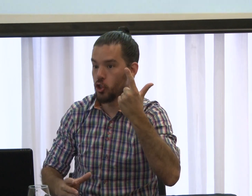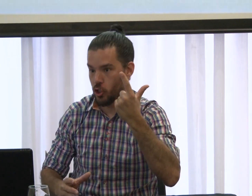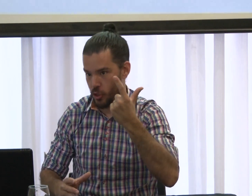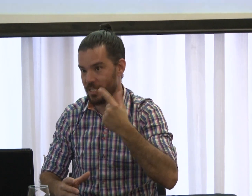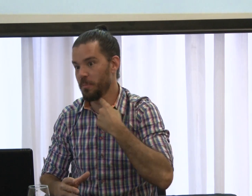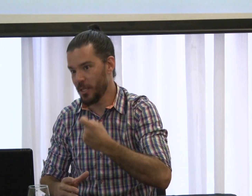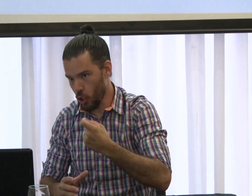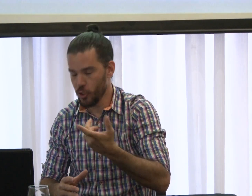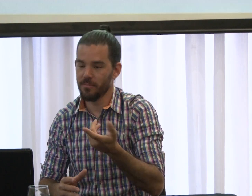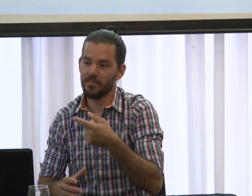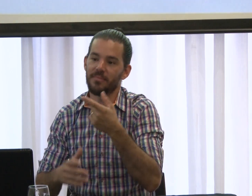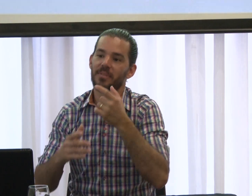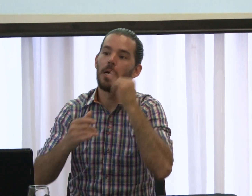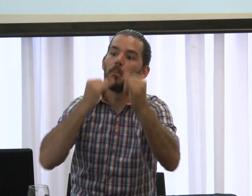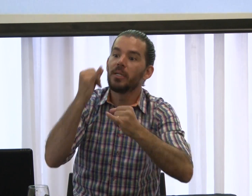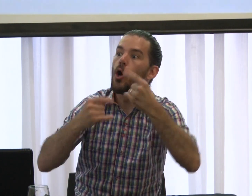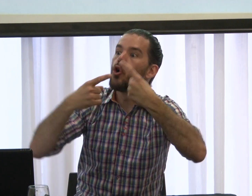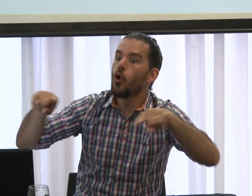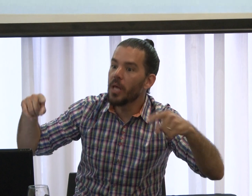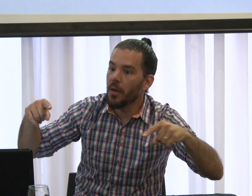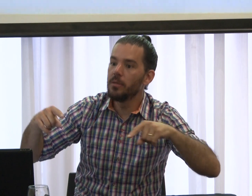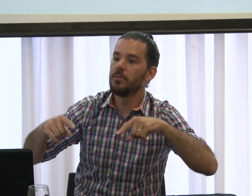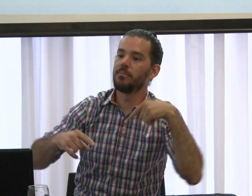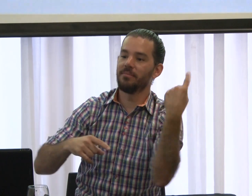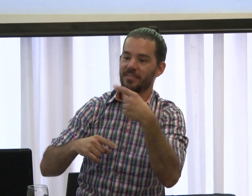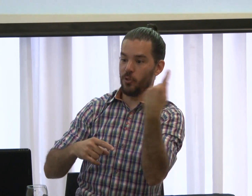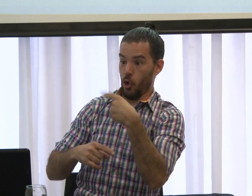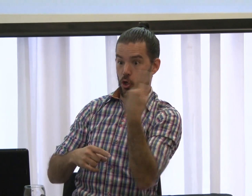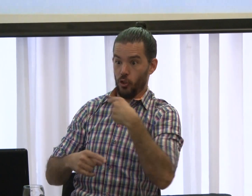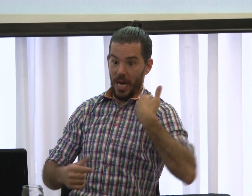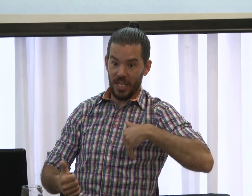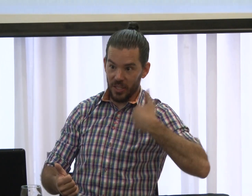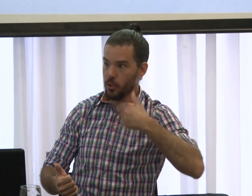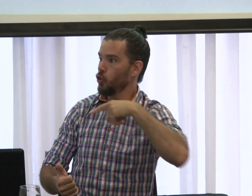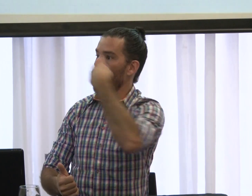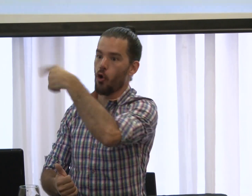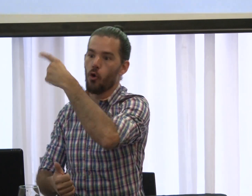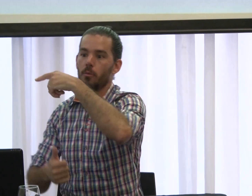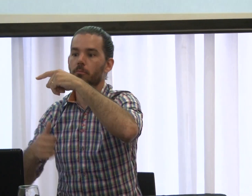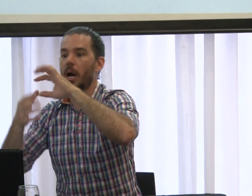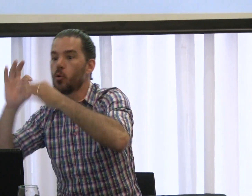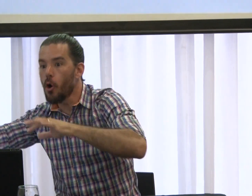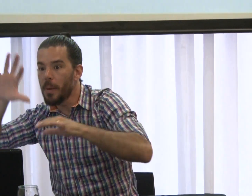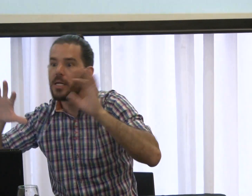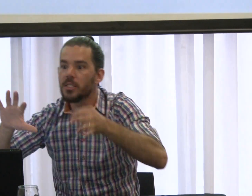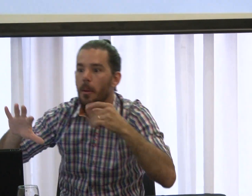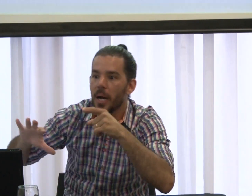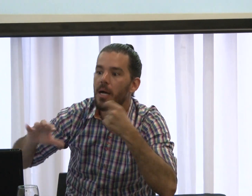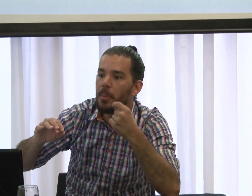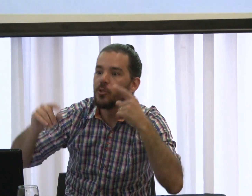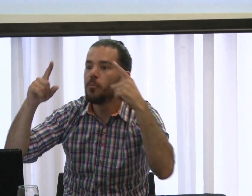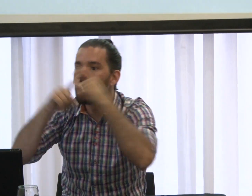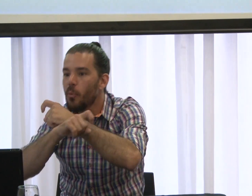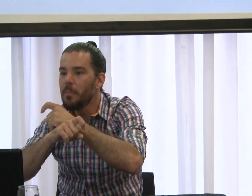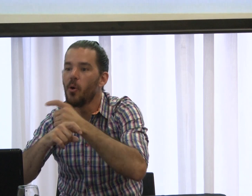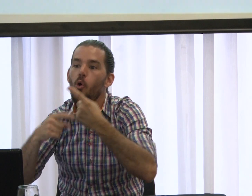de Sordos, de España, que explica las novedades que hay y de todos los países, de Europa, de Argentina, podemos